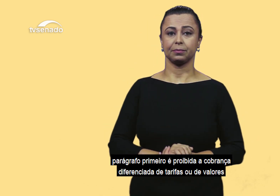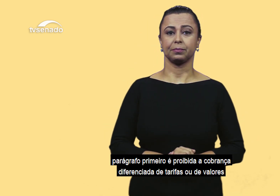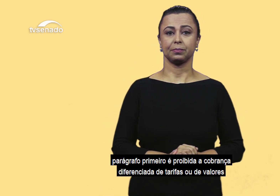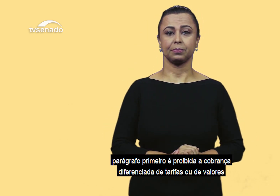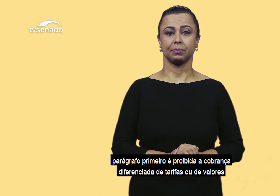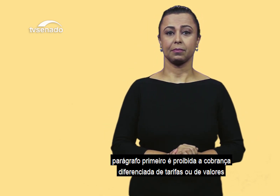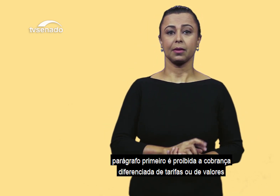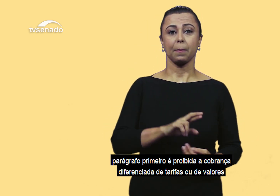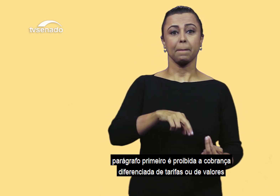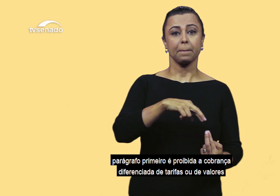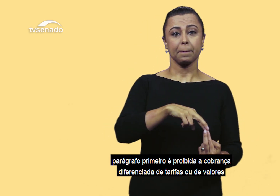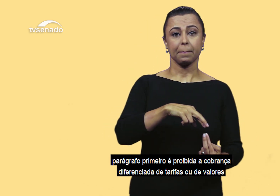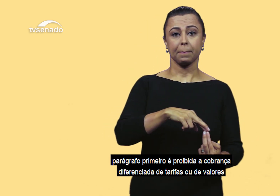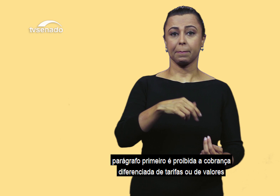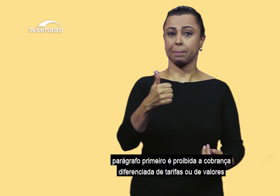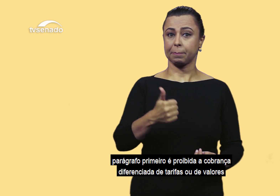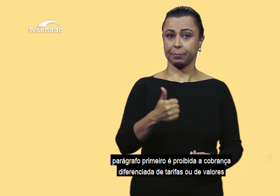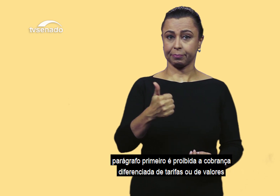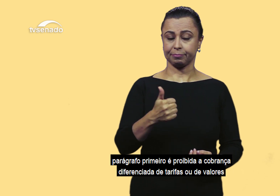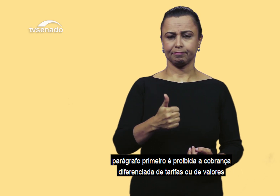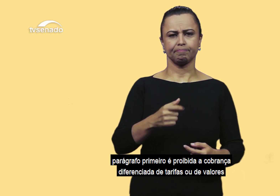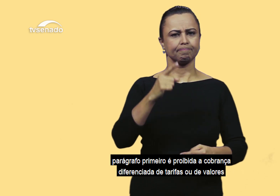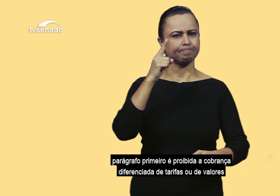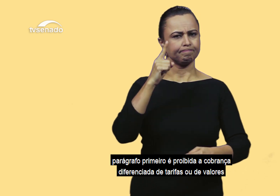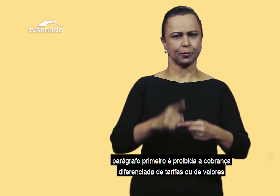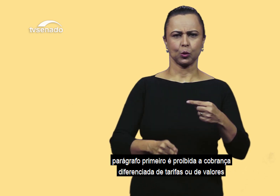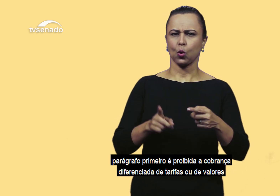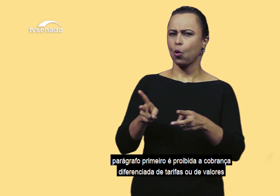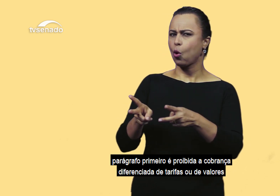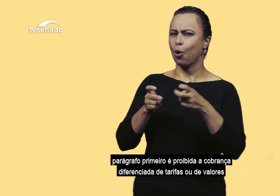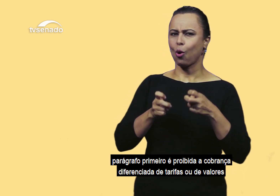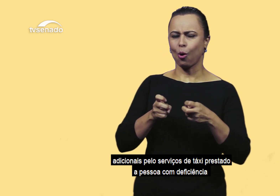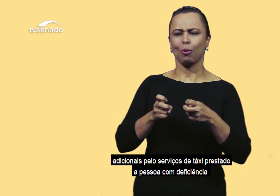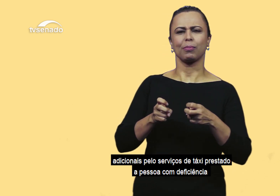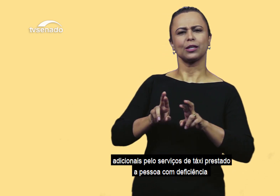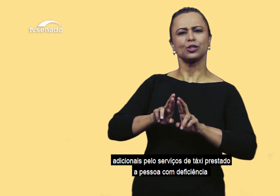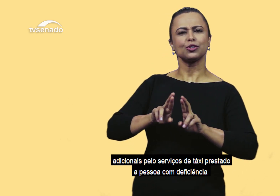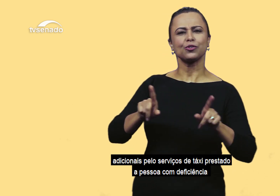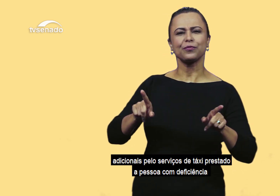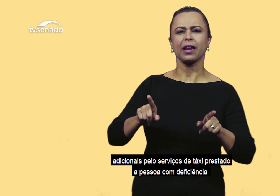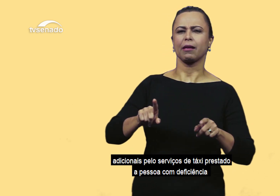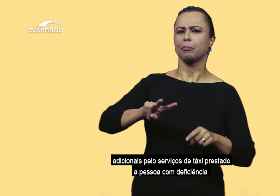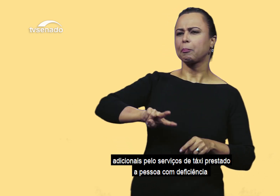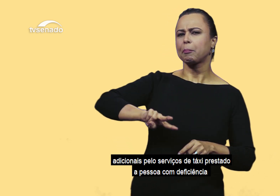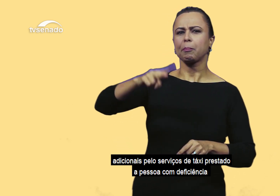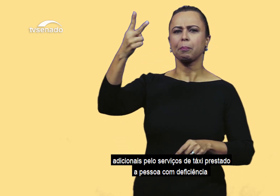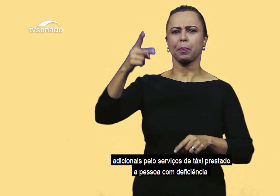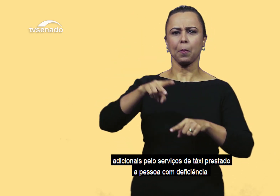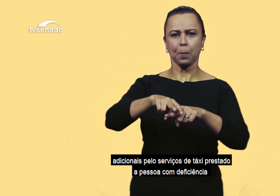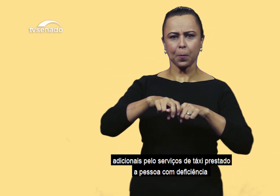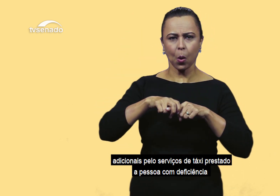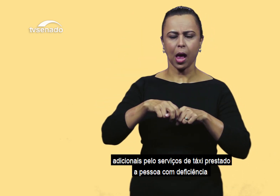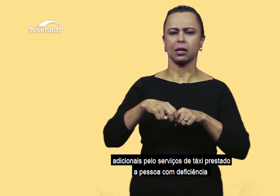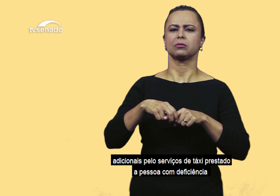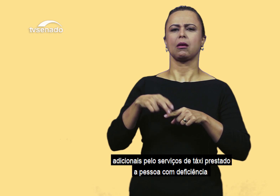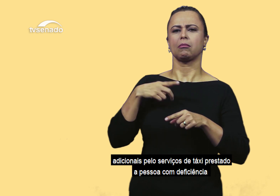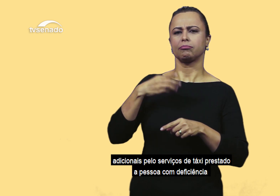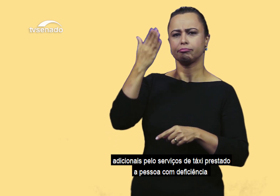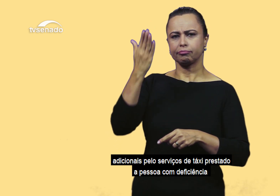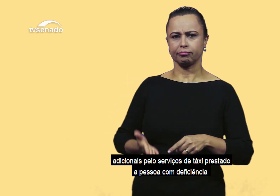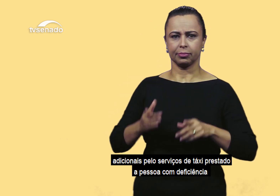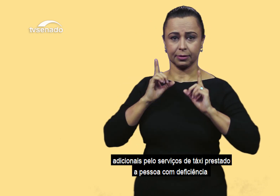Parágrafo 1º É proibida a cobrança diferenciada de tarifas ou de valores adicionais pelo serviço de táxi